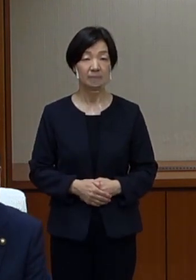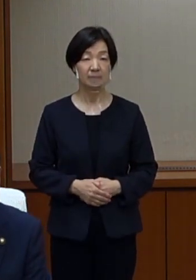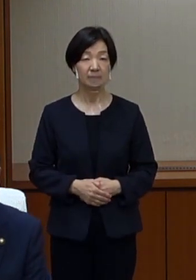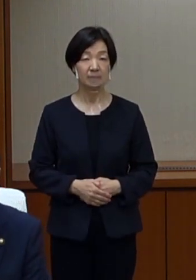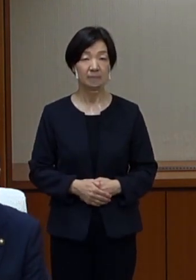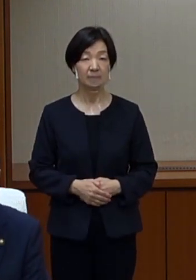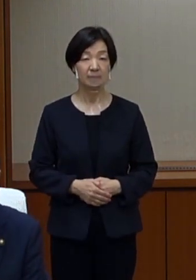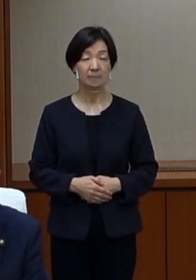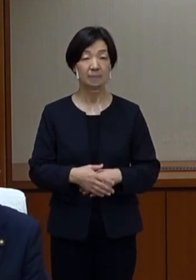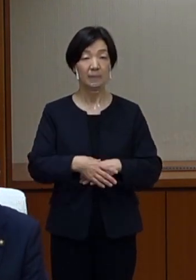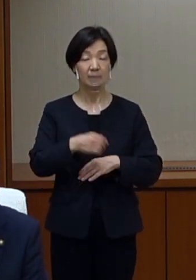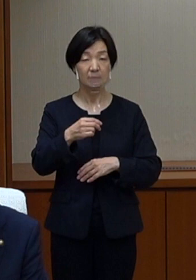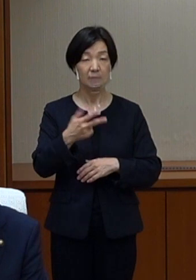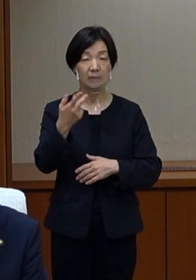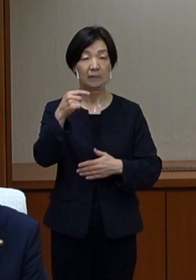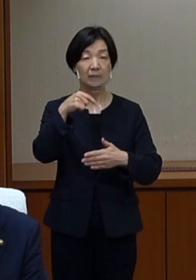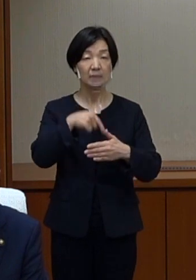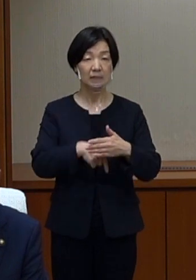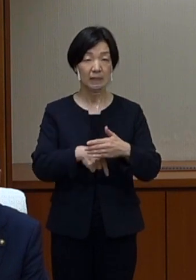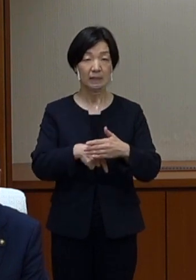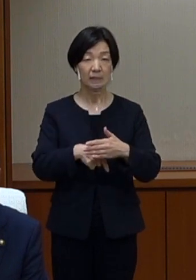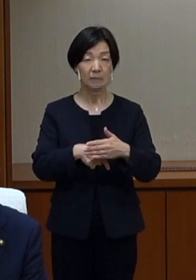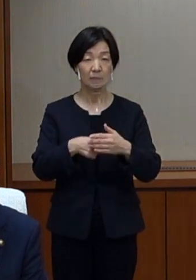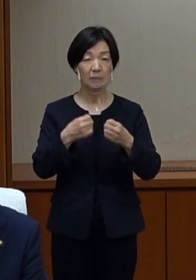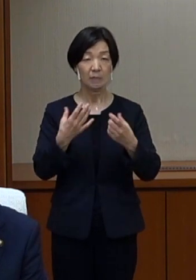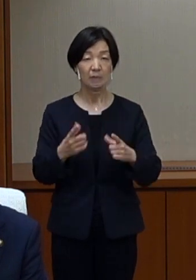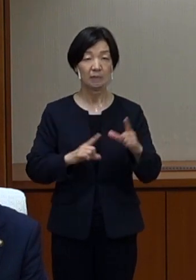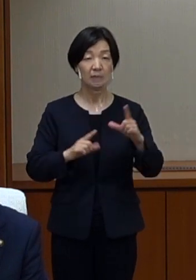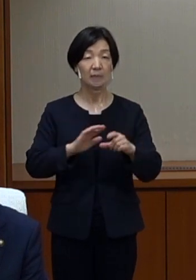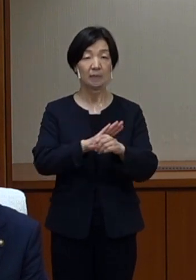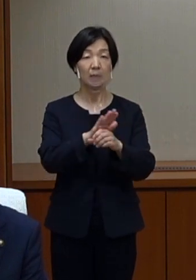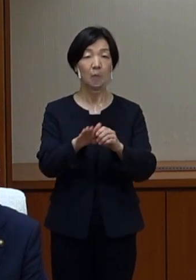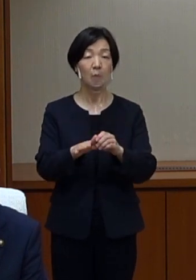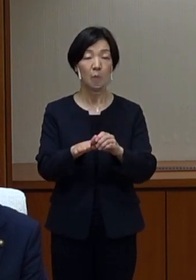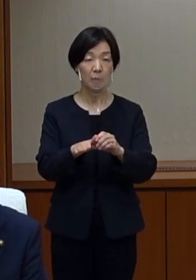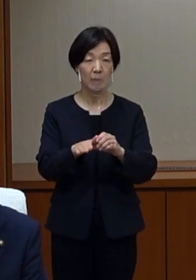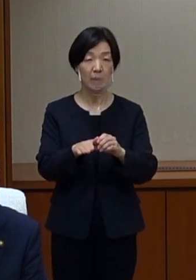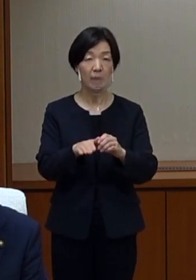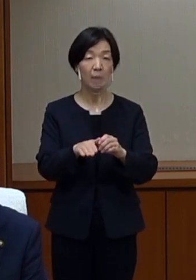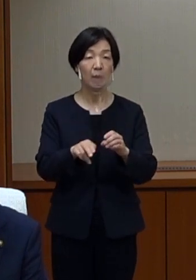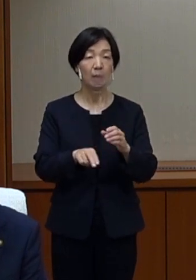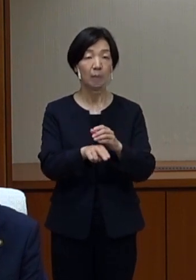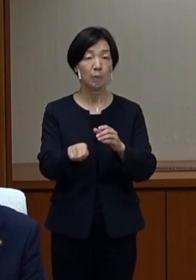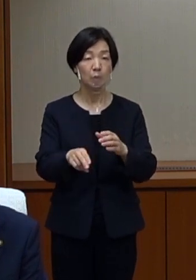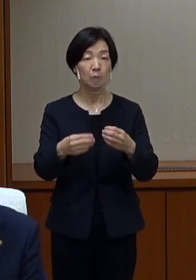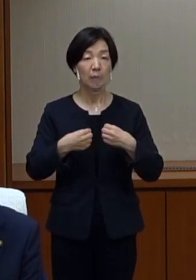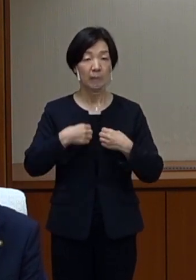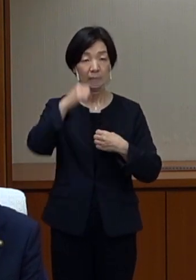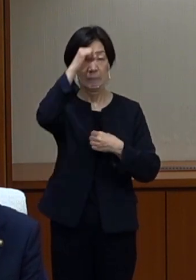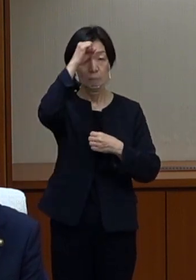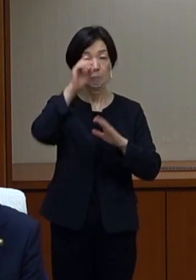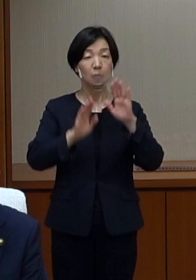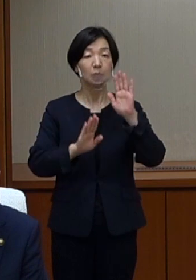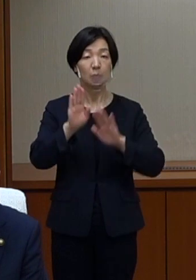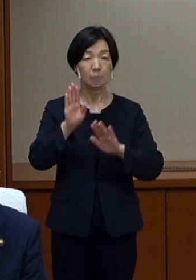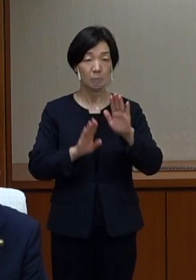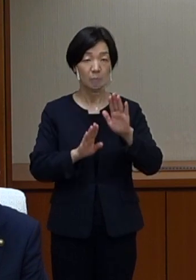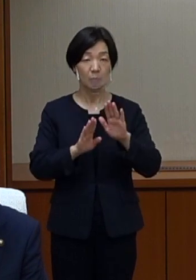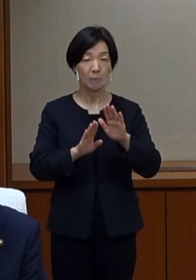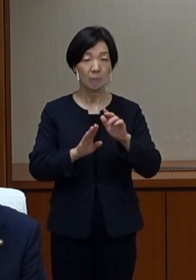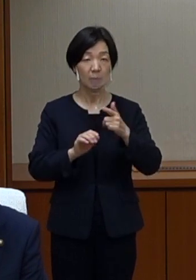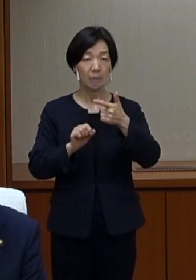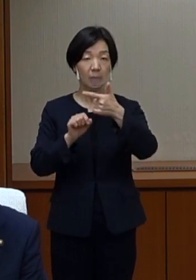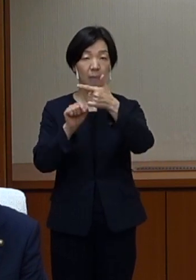まず市内の新型コロナウイルス感染症の状況ですが、